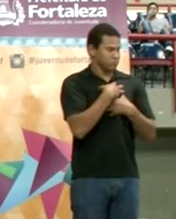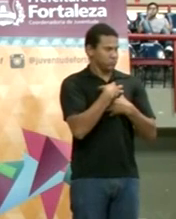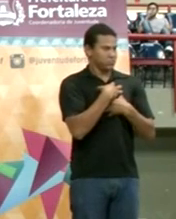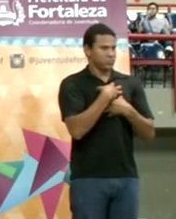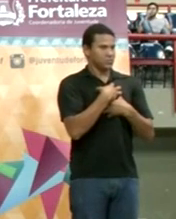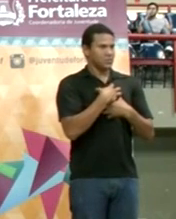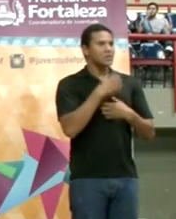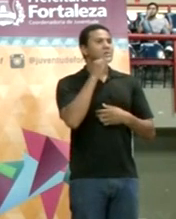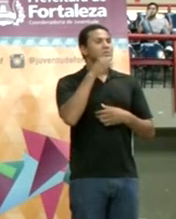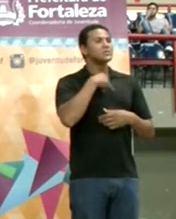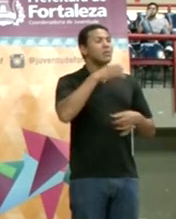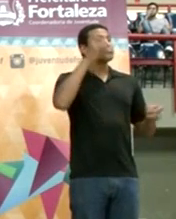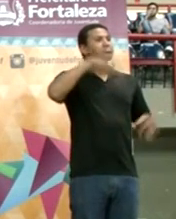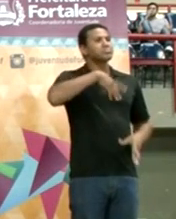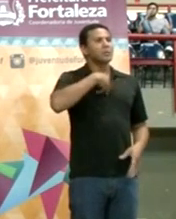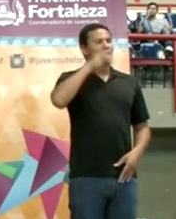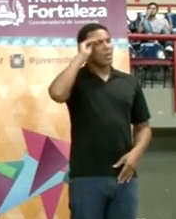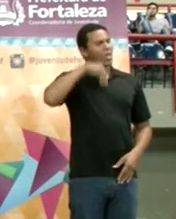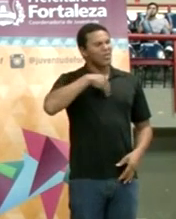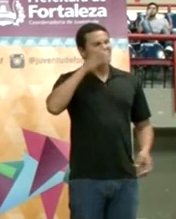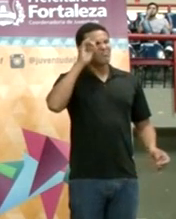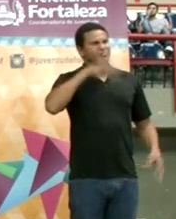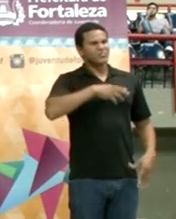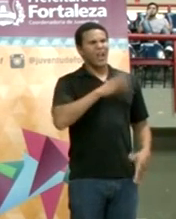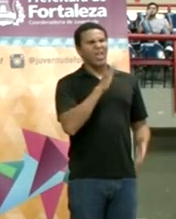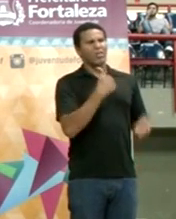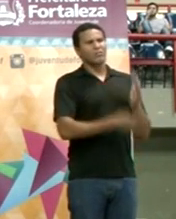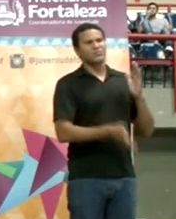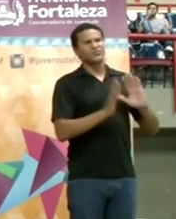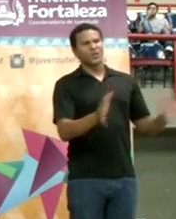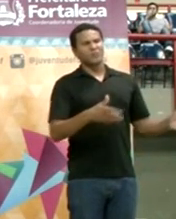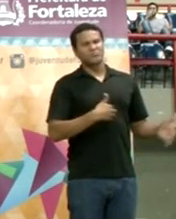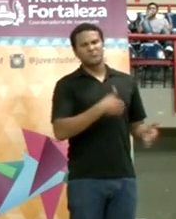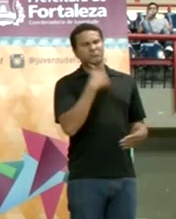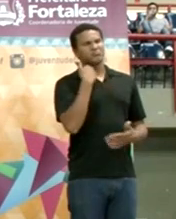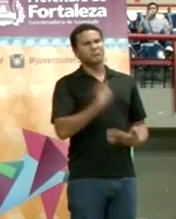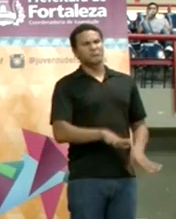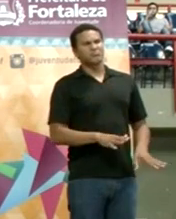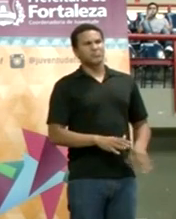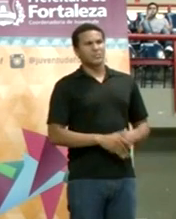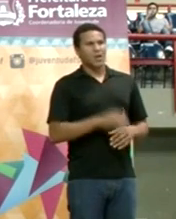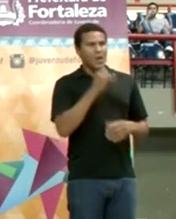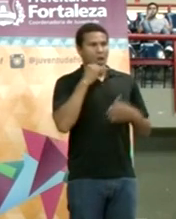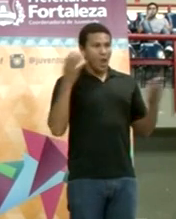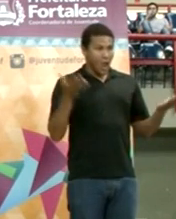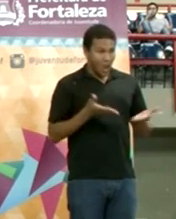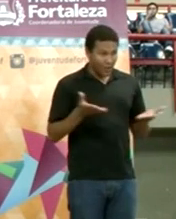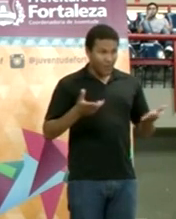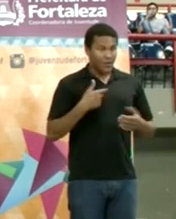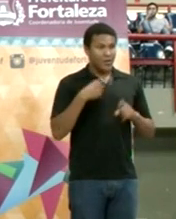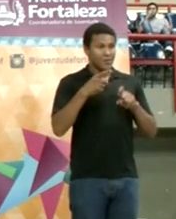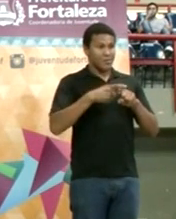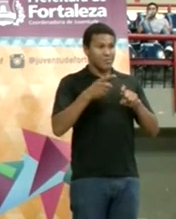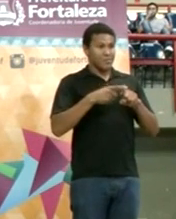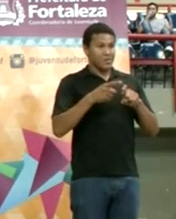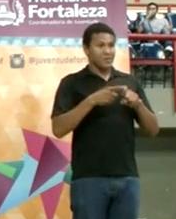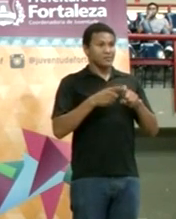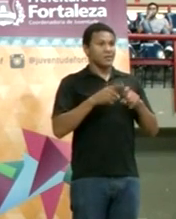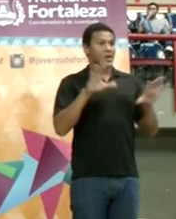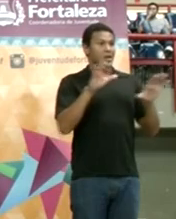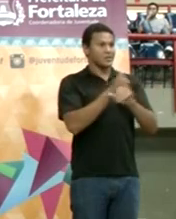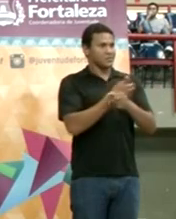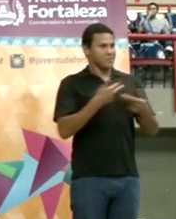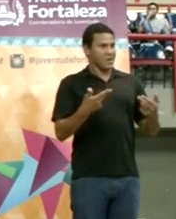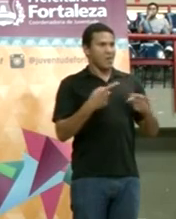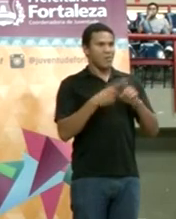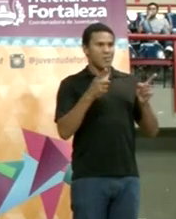vocês, não. Podem ter certeza que foi porque eu acreditei um pouquinho mais, tá? Na verdade, eu sou médico veterinário e amo de paixão a minha profissão, tá?